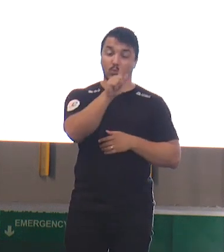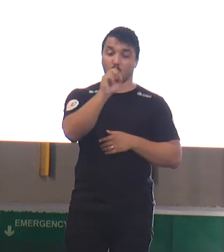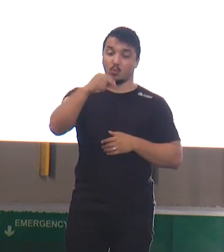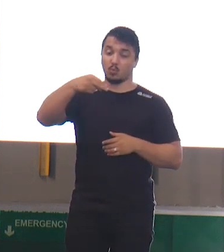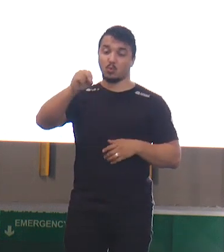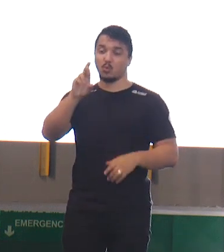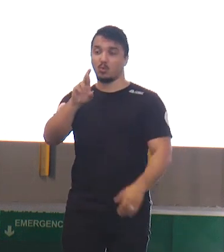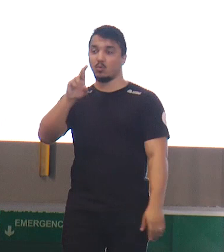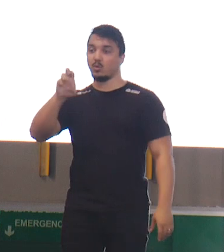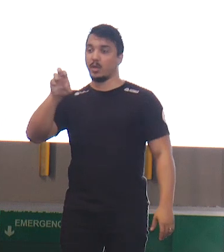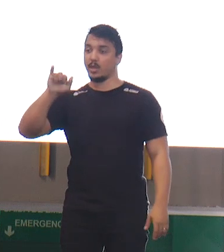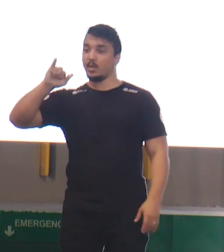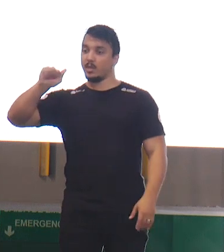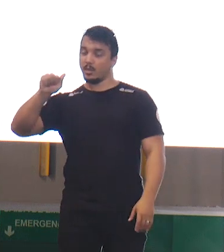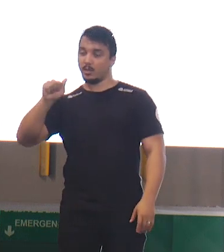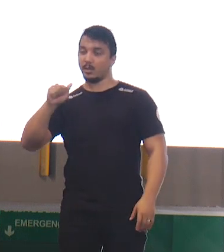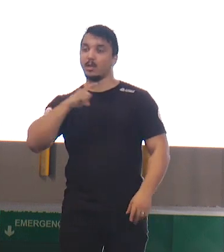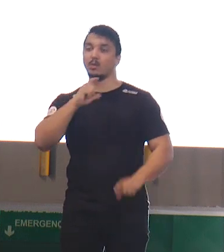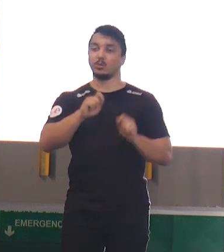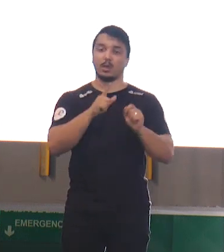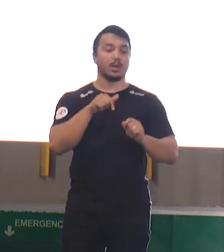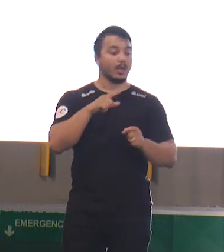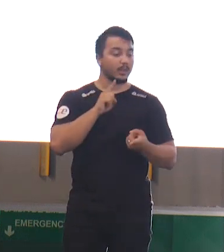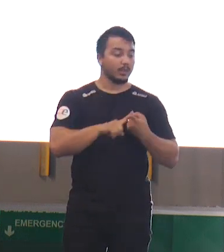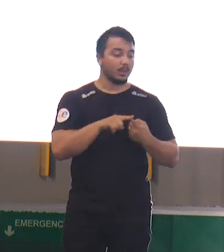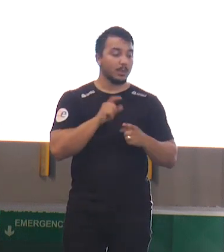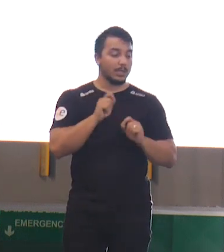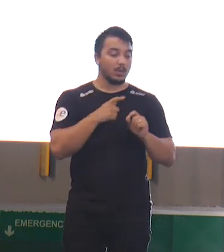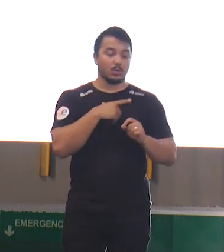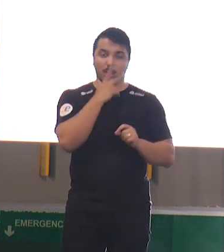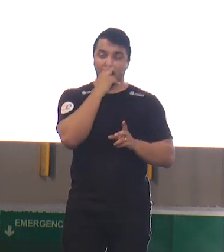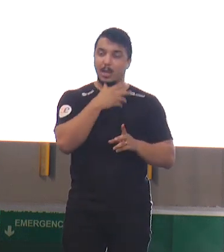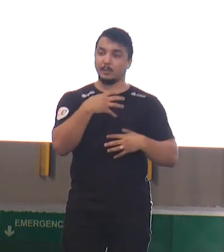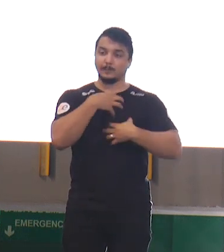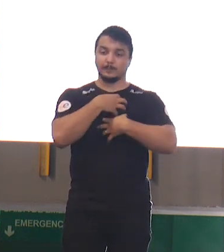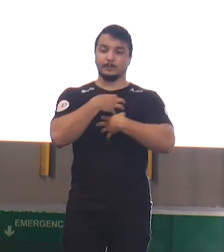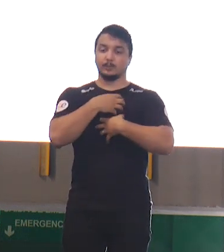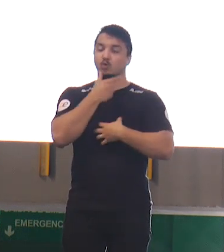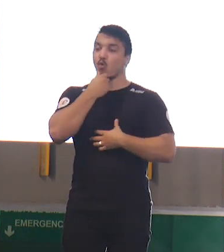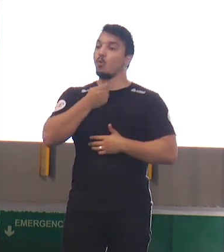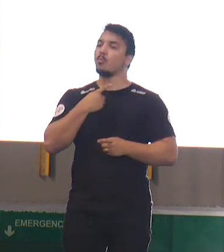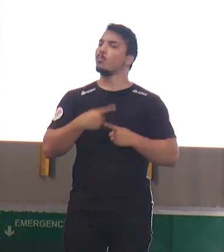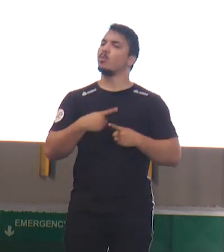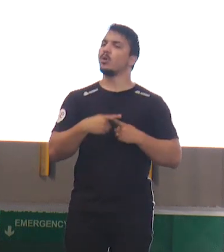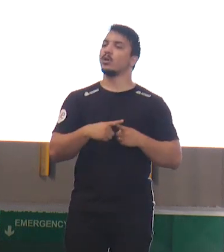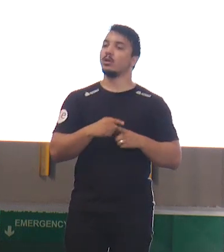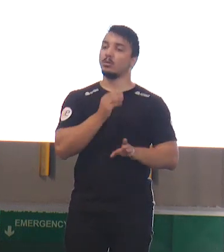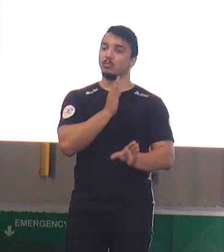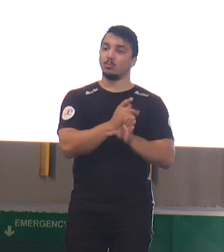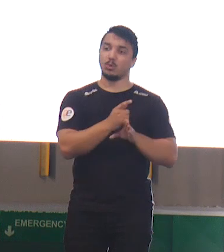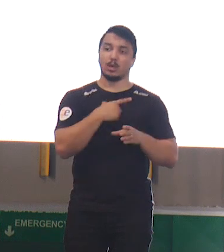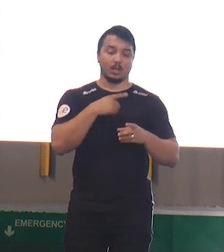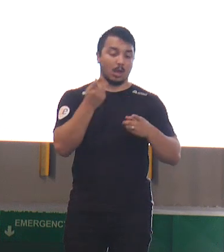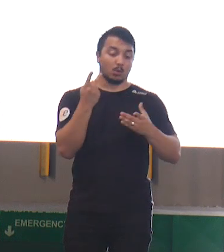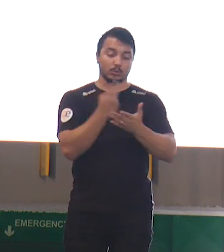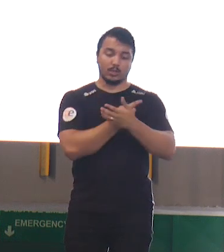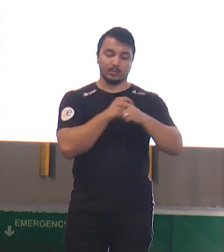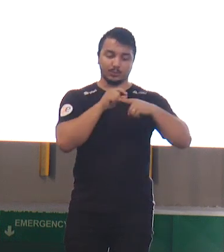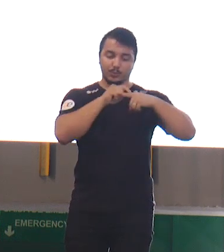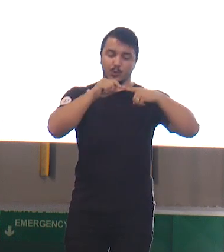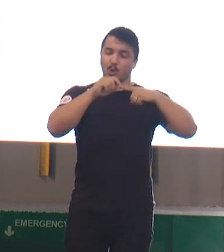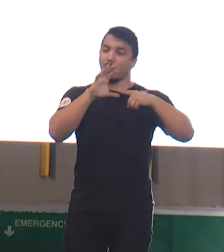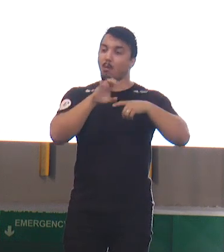gonorreia e então a blenorragia, ela é extremamente sintomática no homem. Por quê? Porque a inflamação